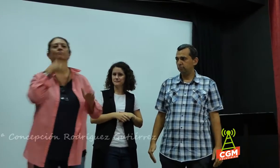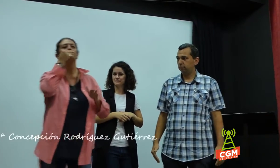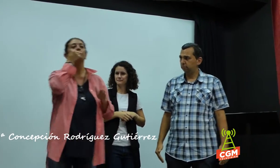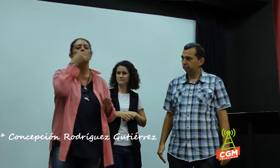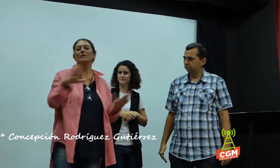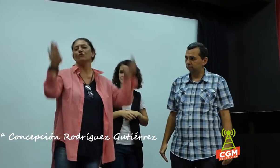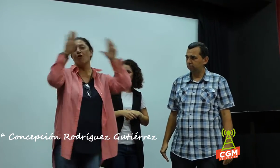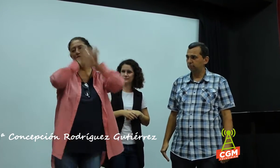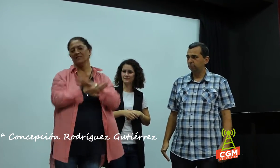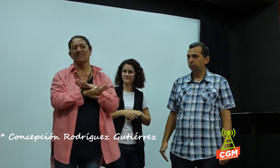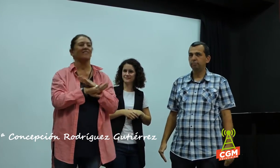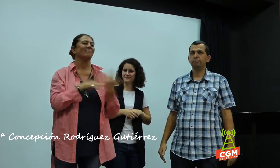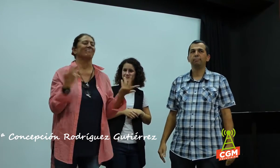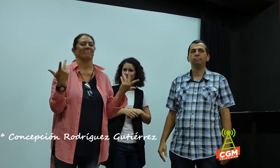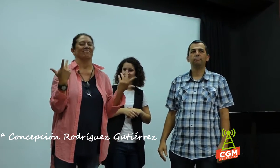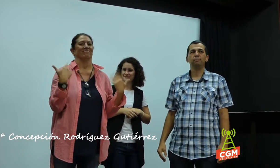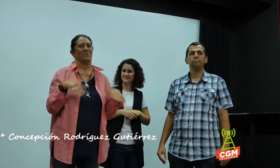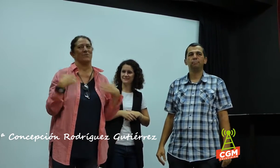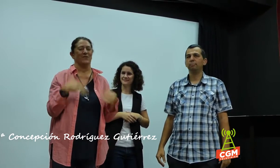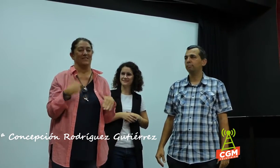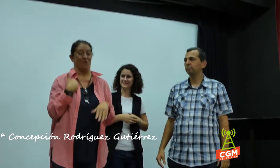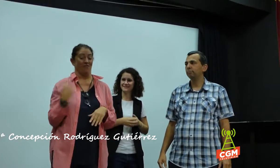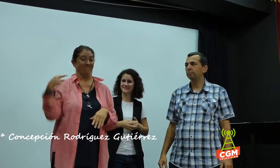Bueno, pues buenas noches. Esto,